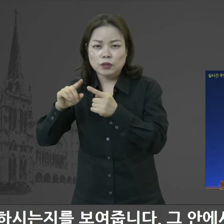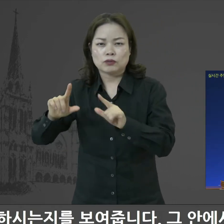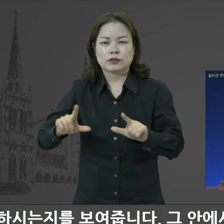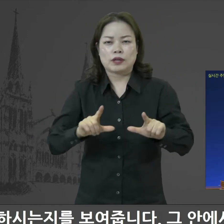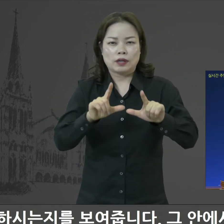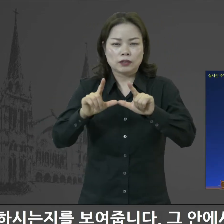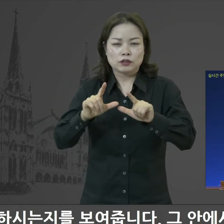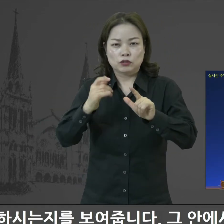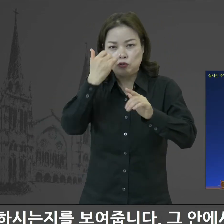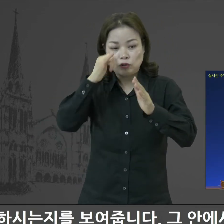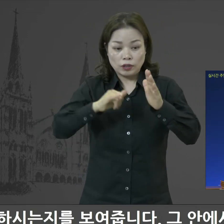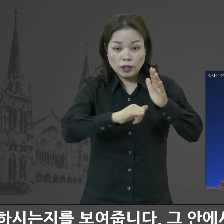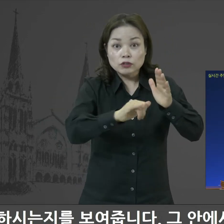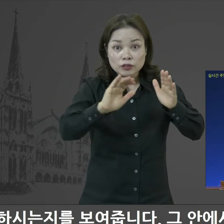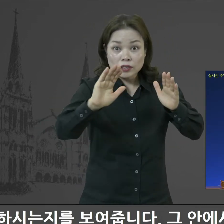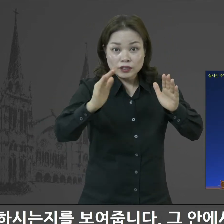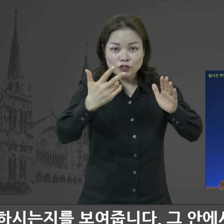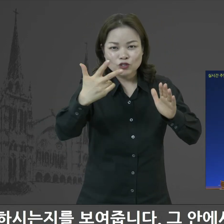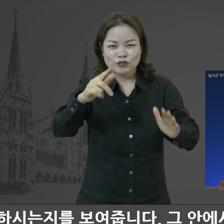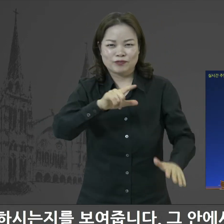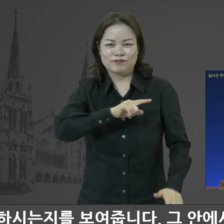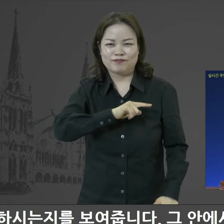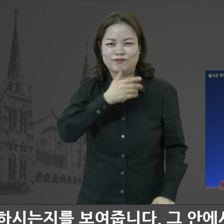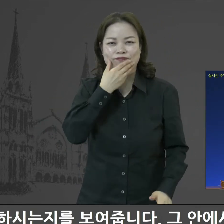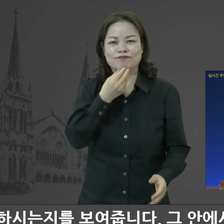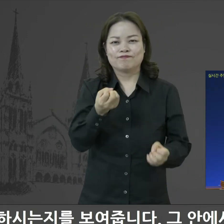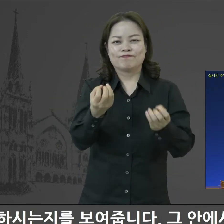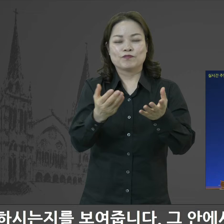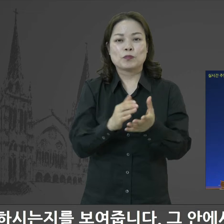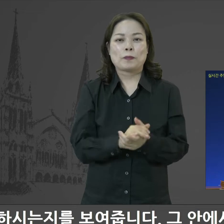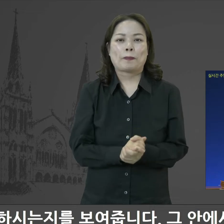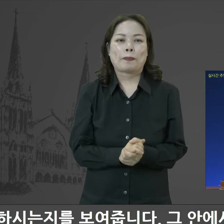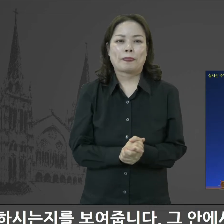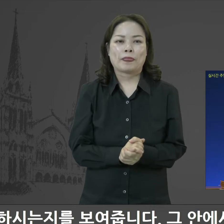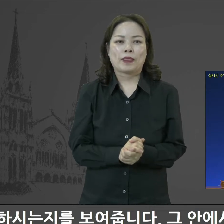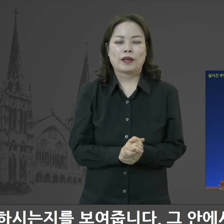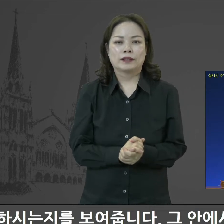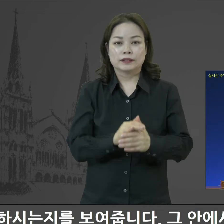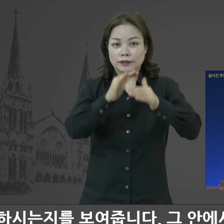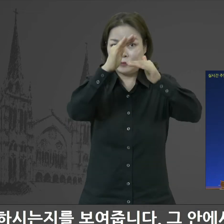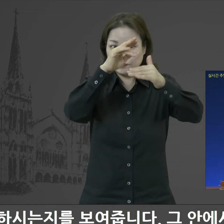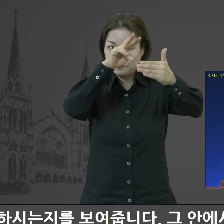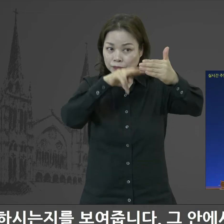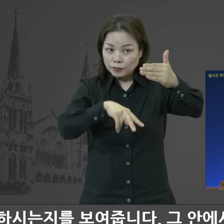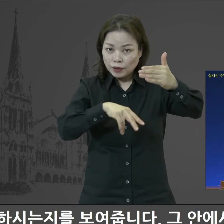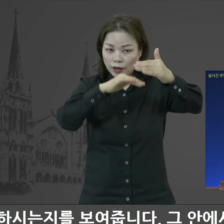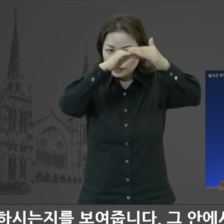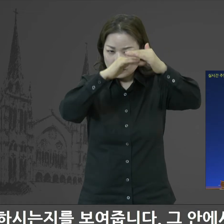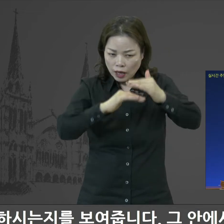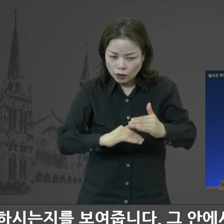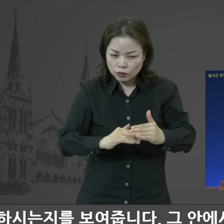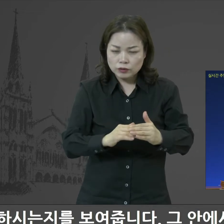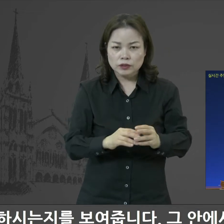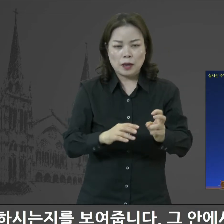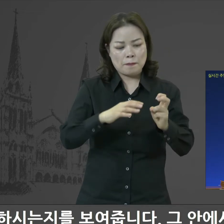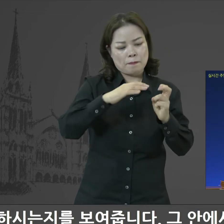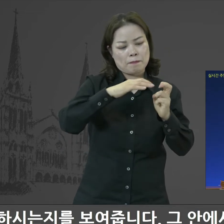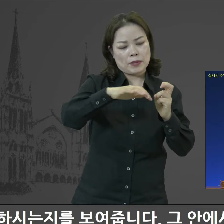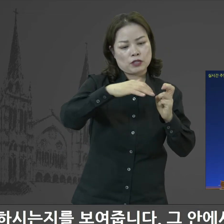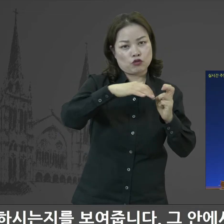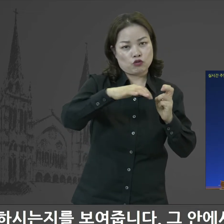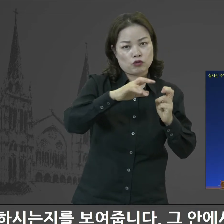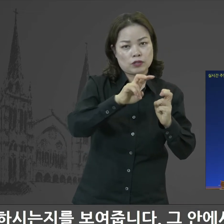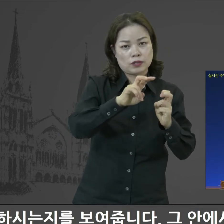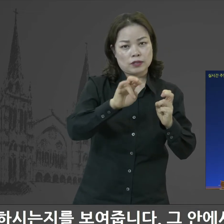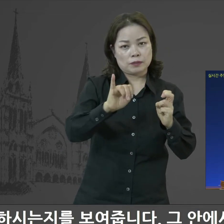모든 중년의 성도님들 될 수 있기를 주님의 이름으로 축복합니다. 먼저 오늘 우리가 읽은 이 민수기